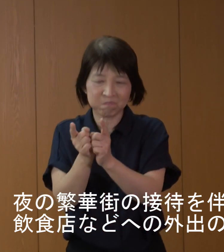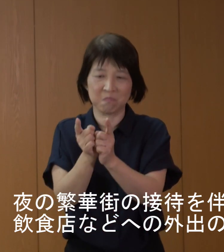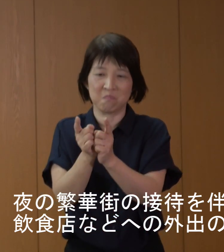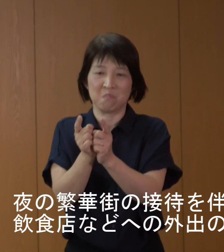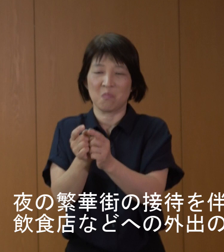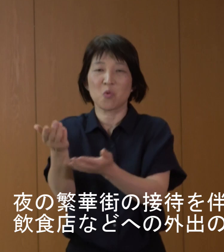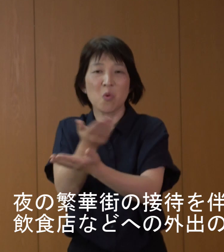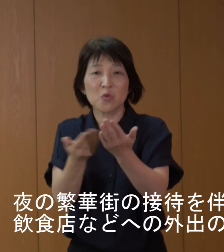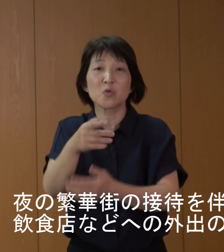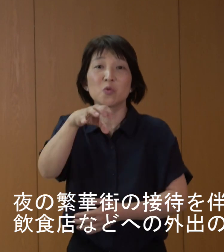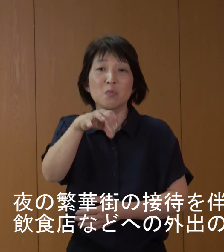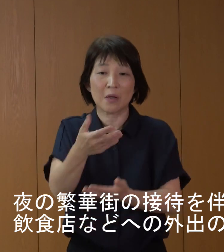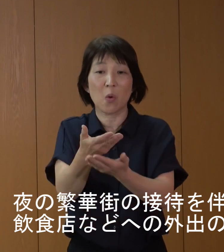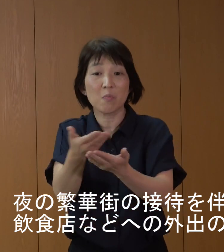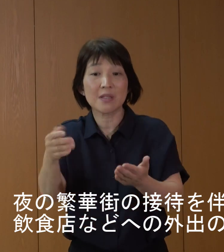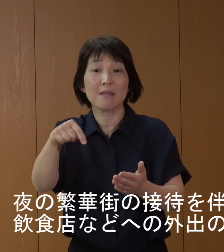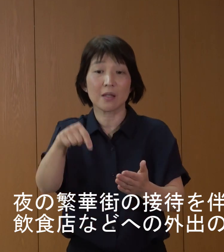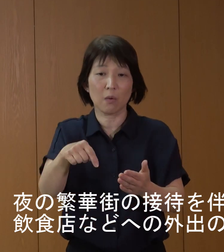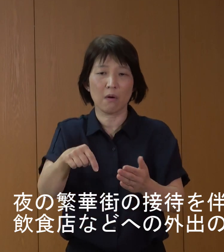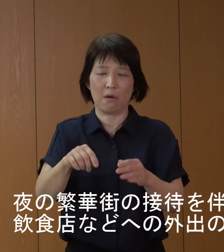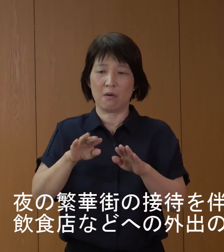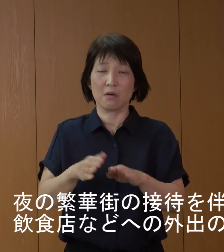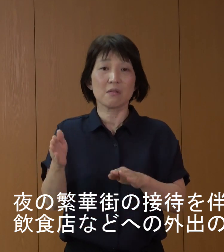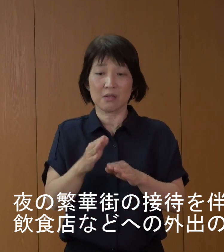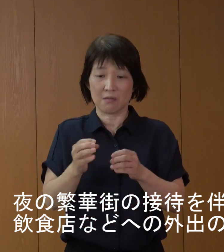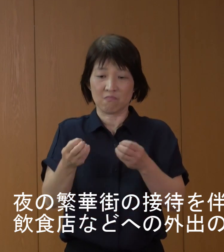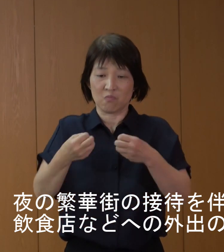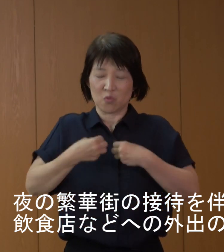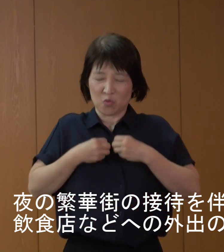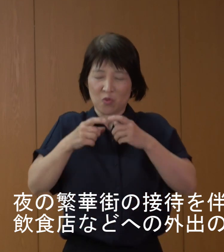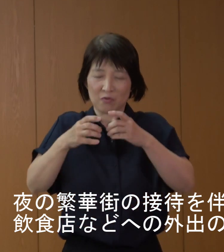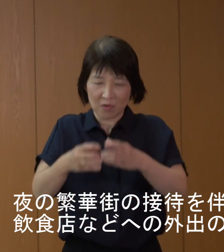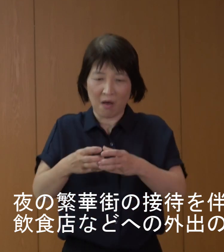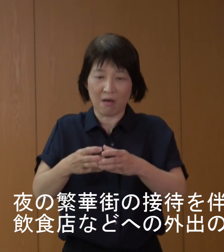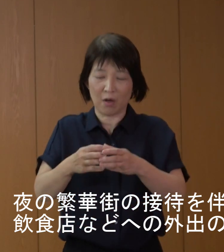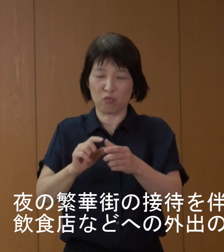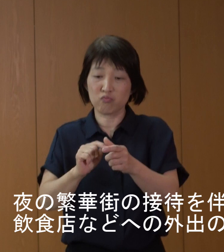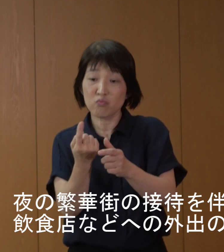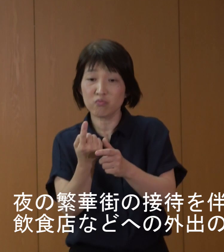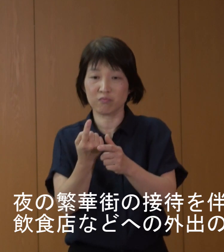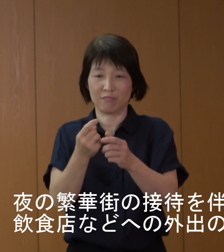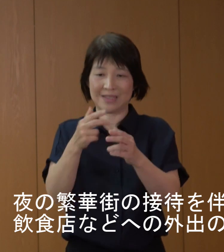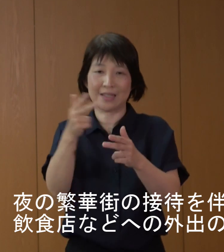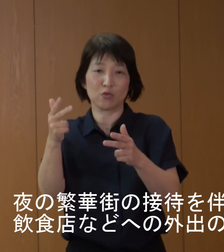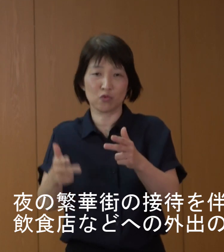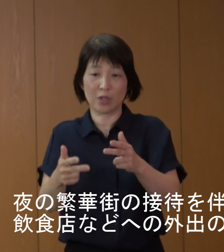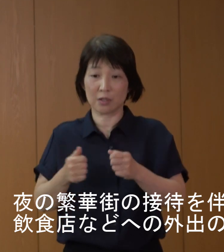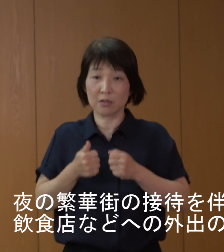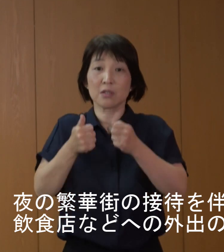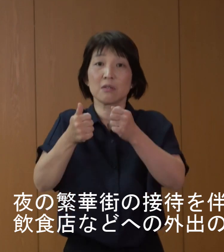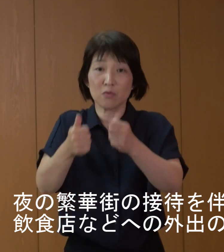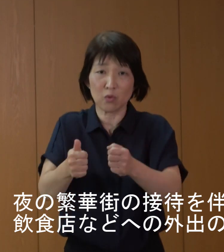ホストクラブなど、最近クラスター源となっている施設への出入りについては